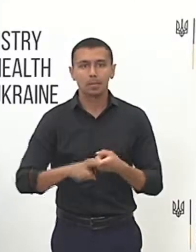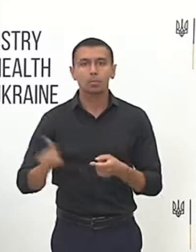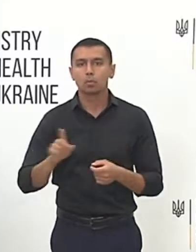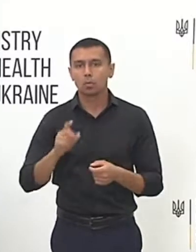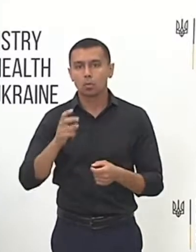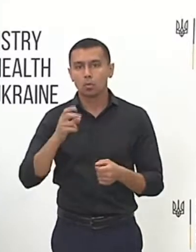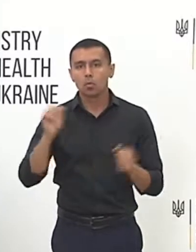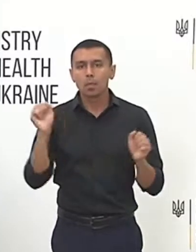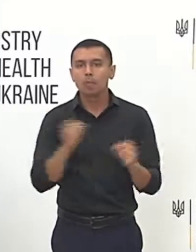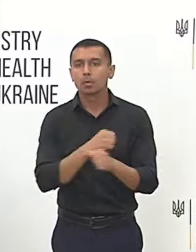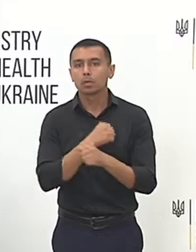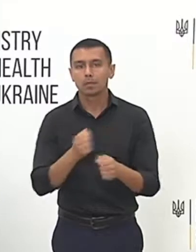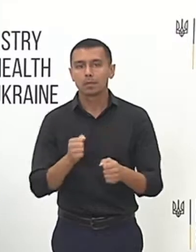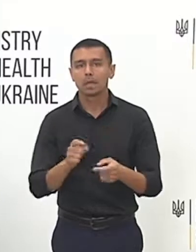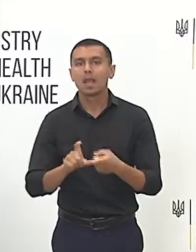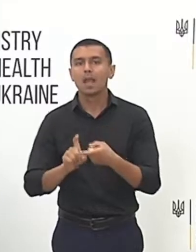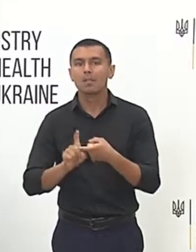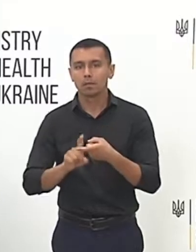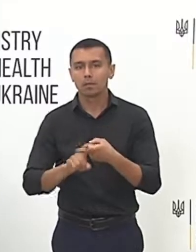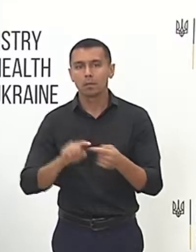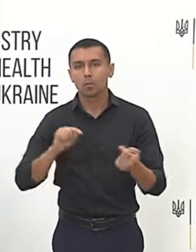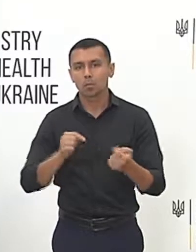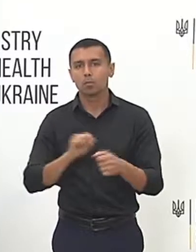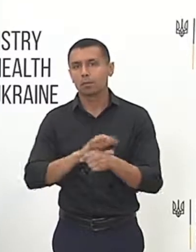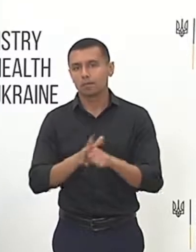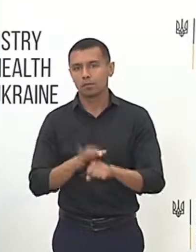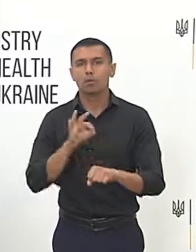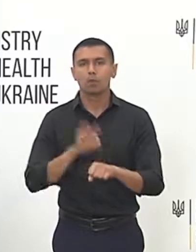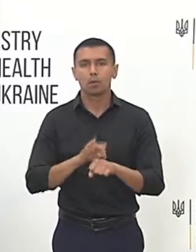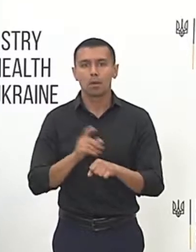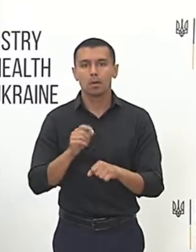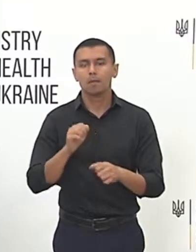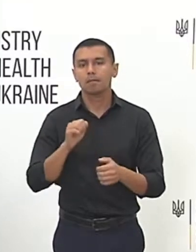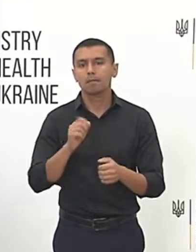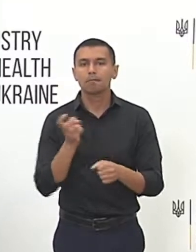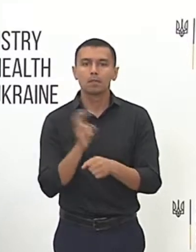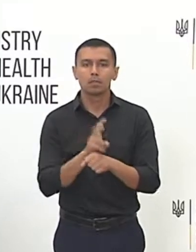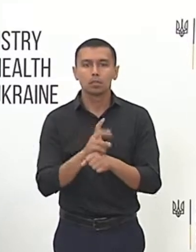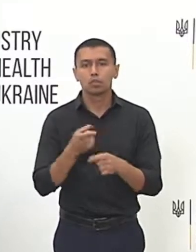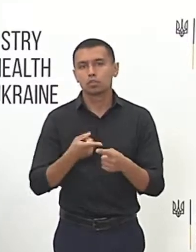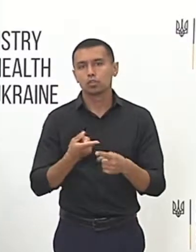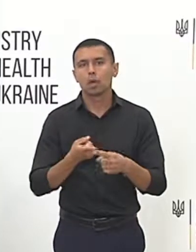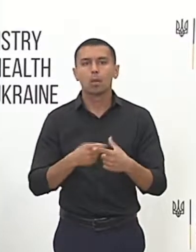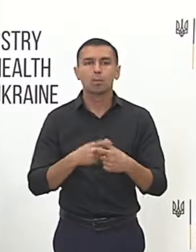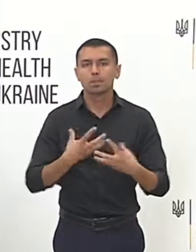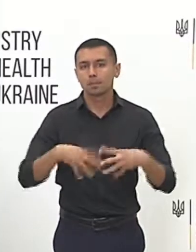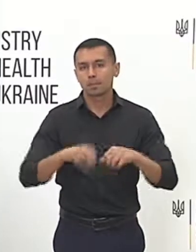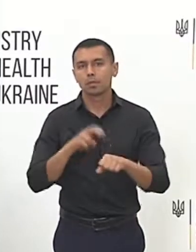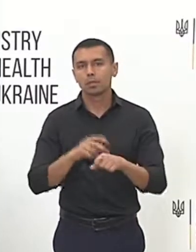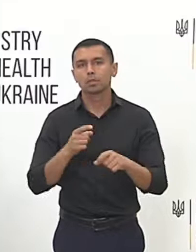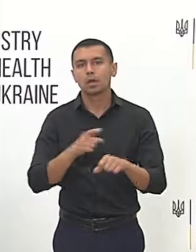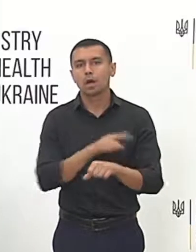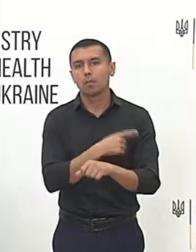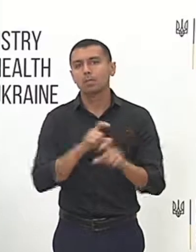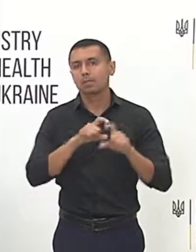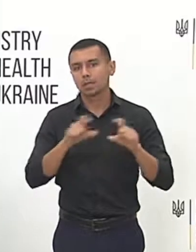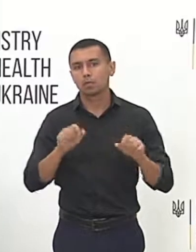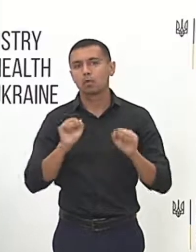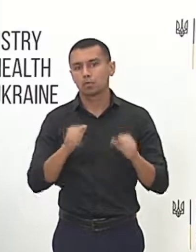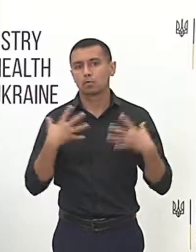щоб унеможливити інфікування проти коронавірусної хвороби, відвідуючи чи сімейного лікаря, чи заклад охорони